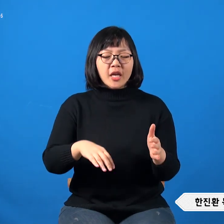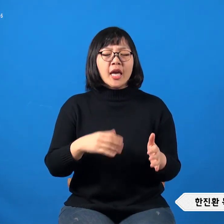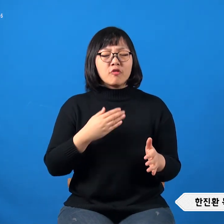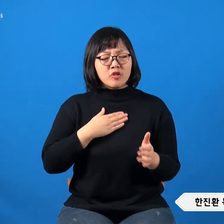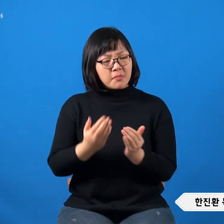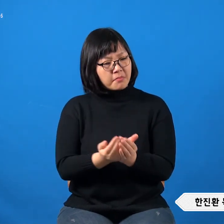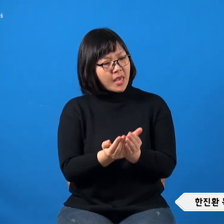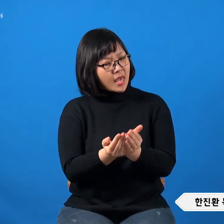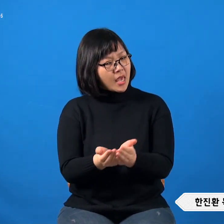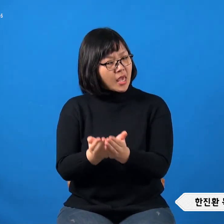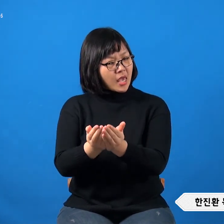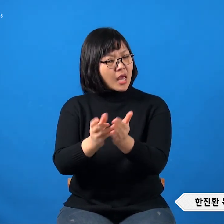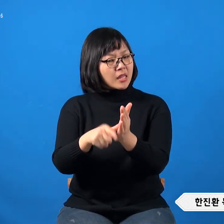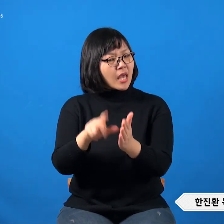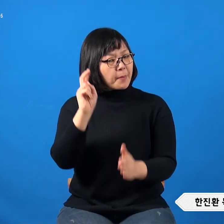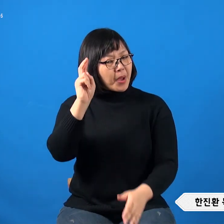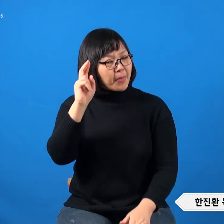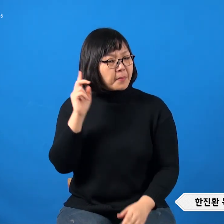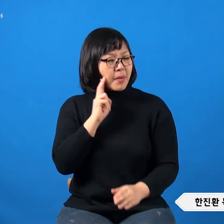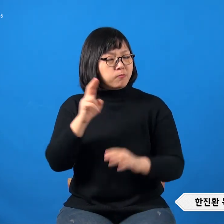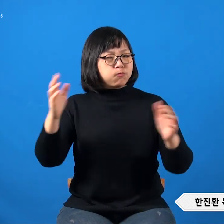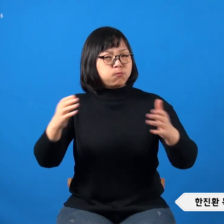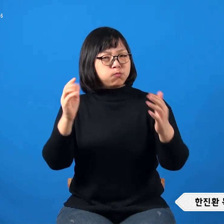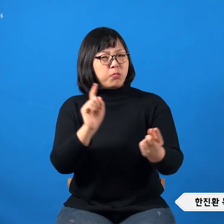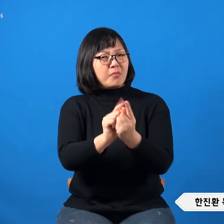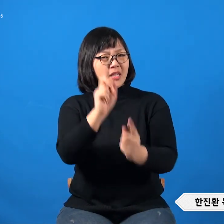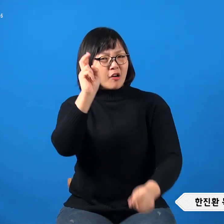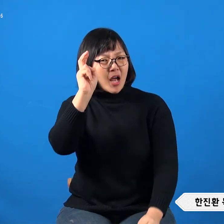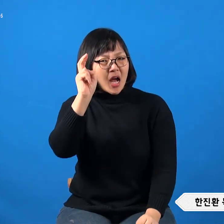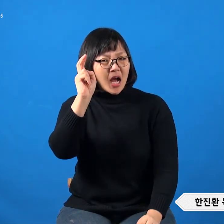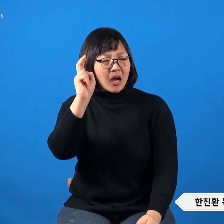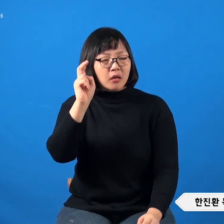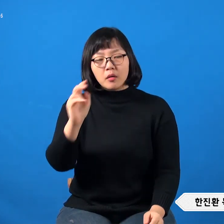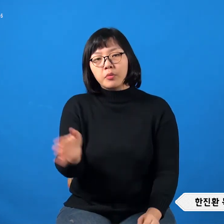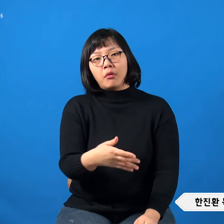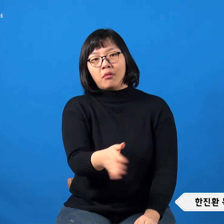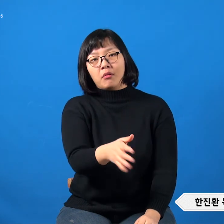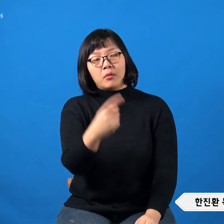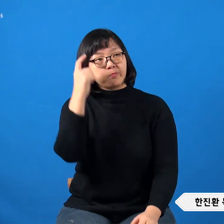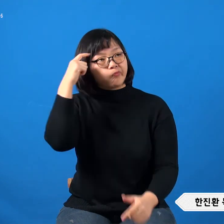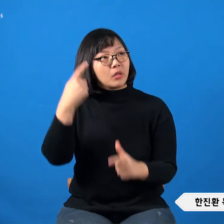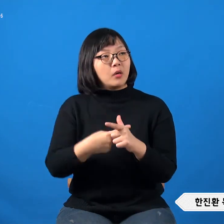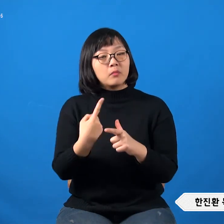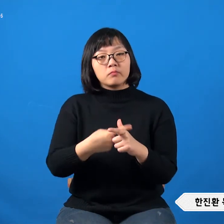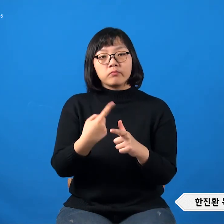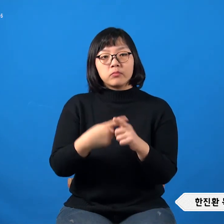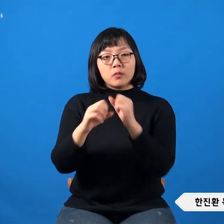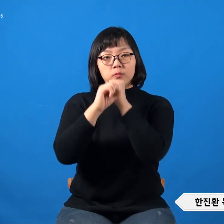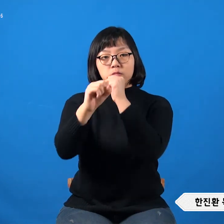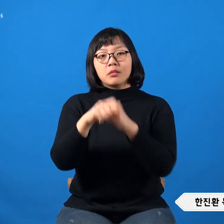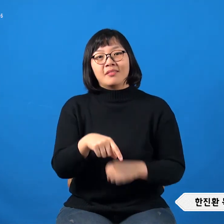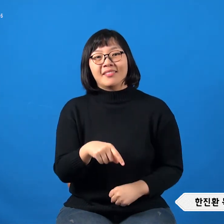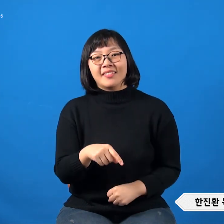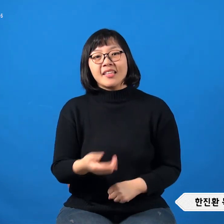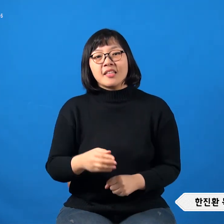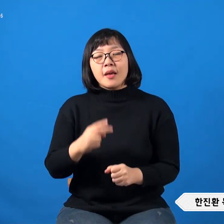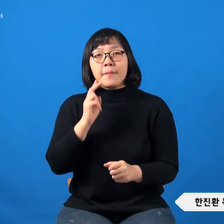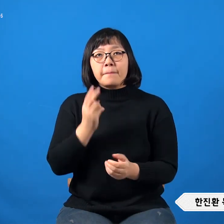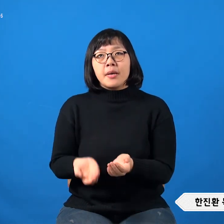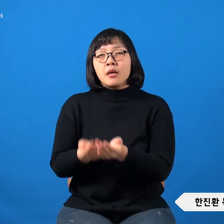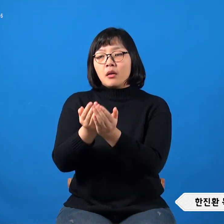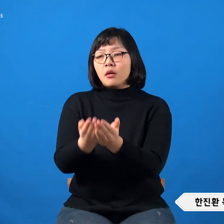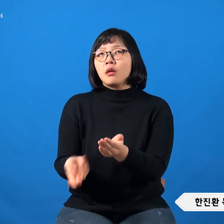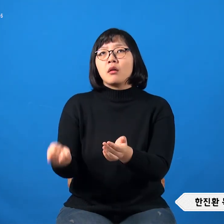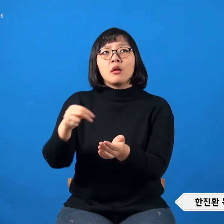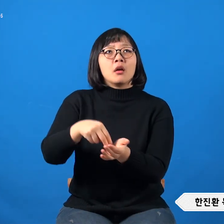예상한 사람은 한 사람도 없습니다. 다 기대에 부풀어서 배에 올랐는데 생각지도 못한 폭풍을